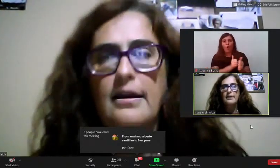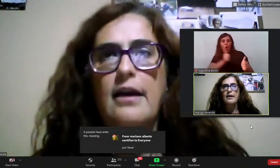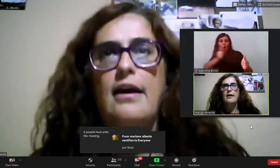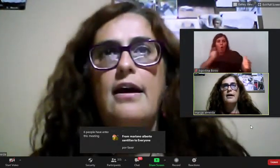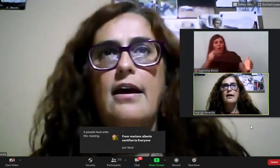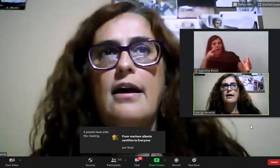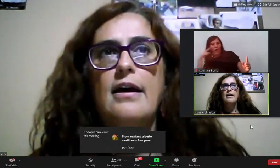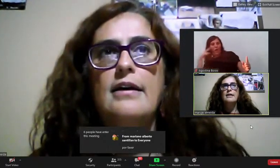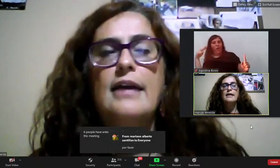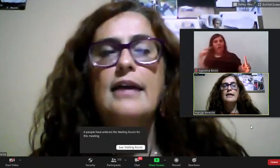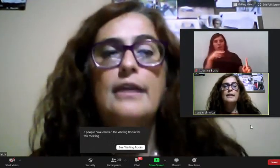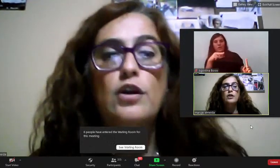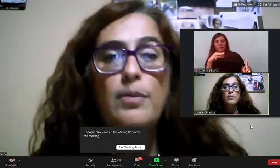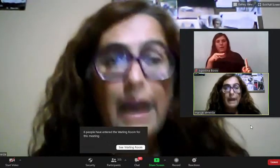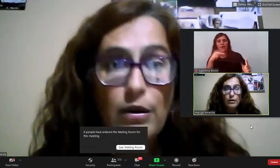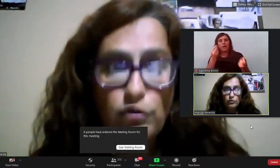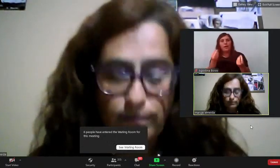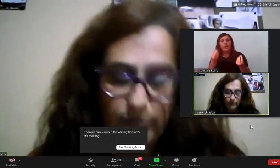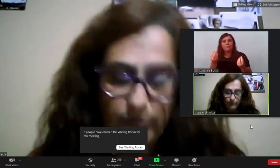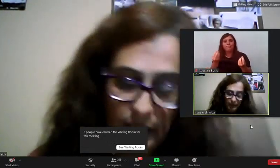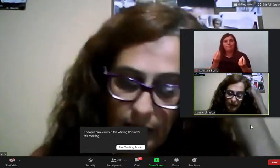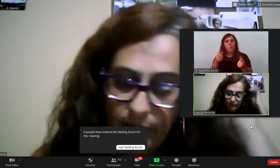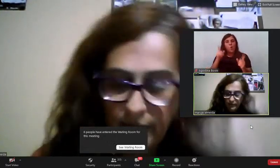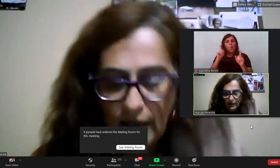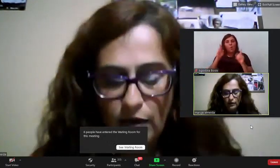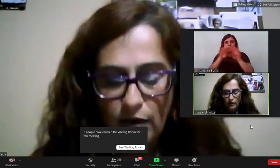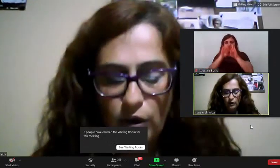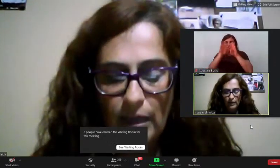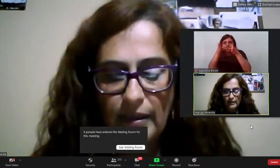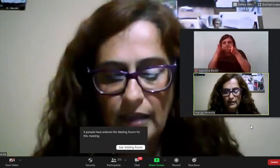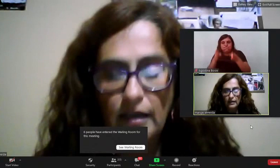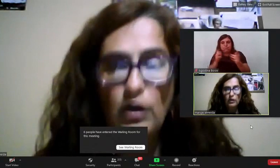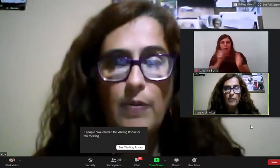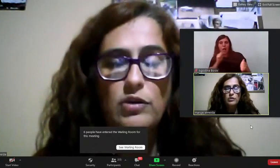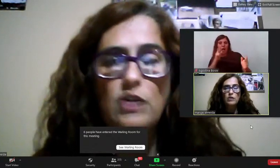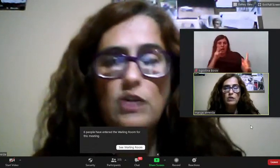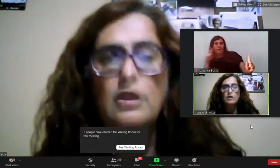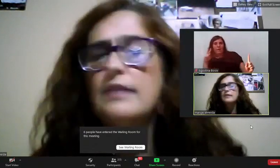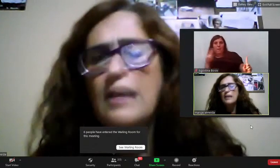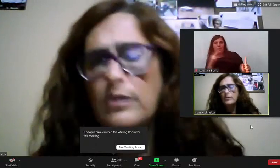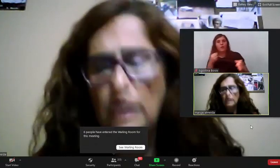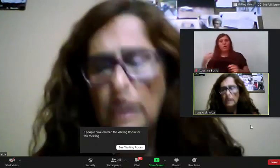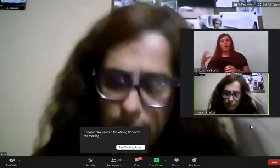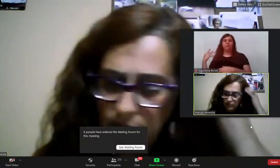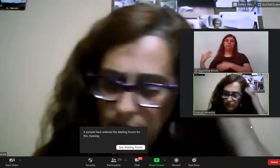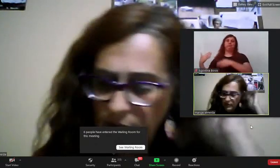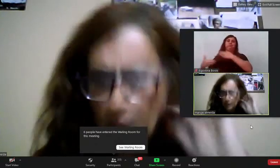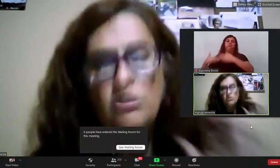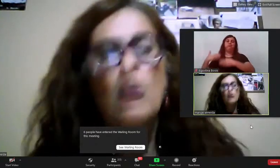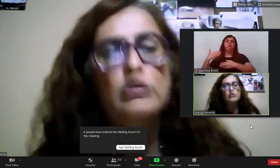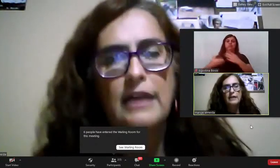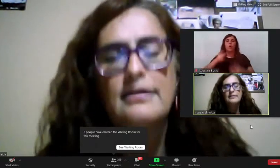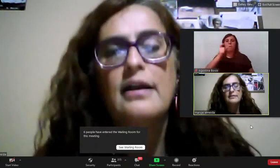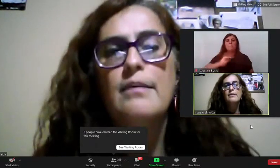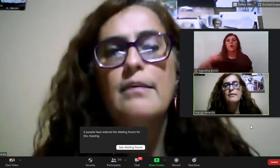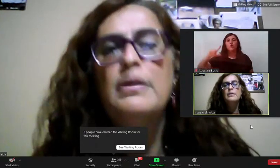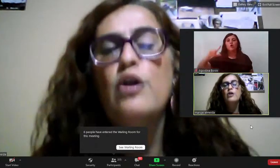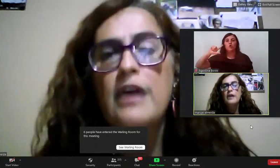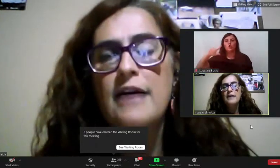tradicionales y estereotipados, ¿sí?, que históricamente han tenido las personas sordas y muchas